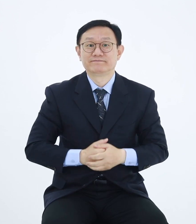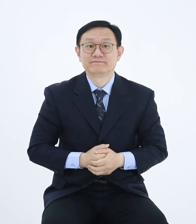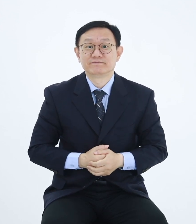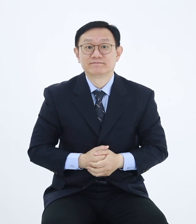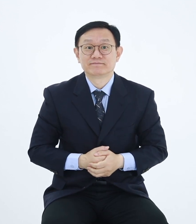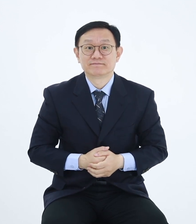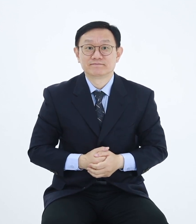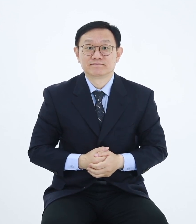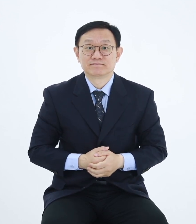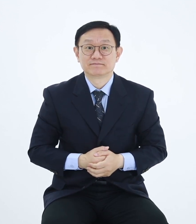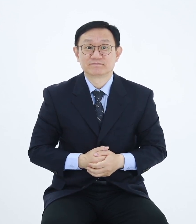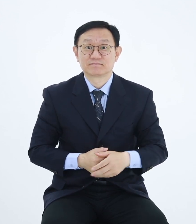관련 조항 제27조